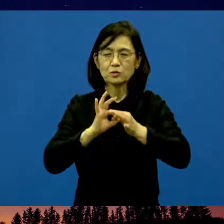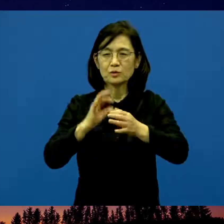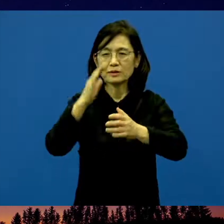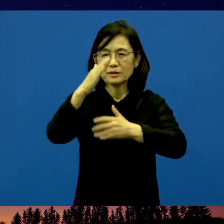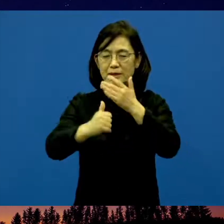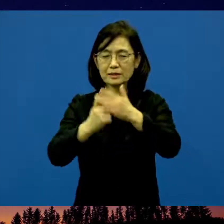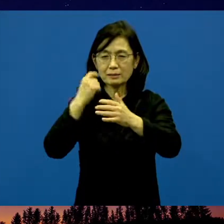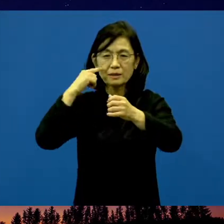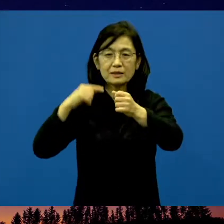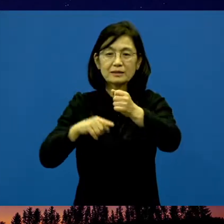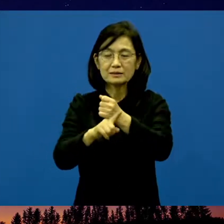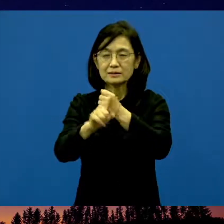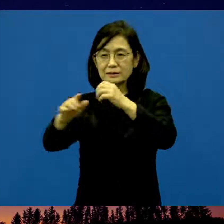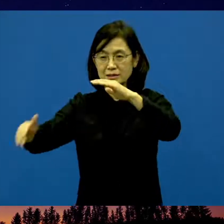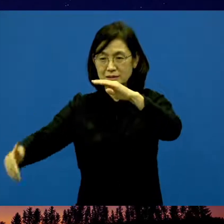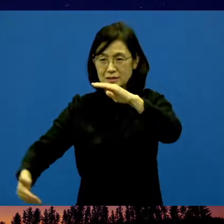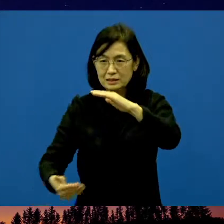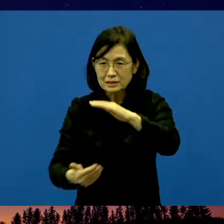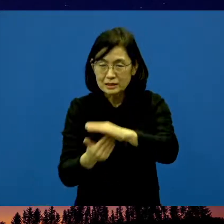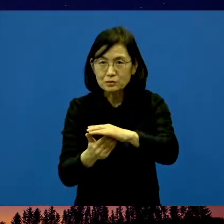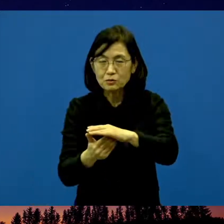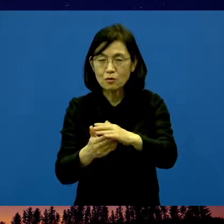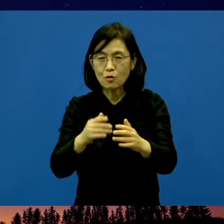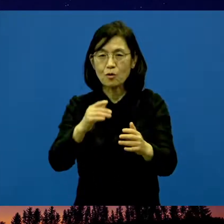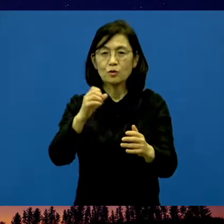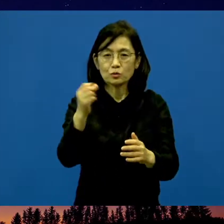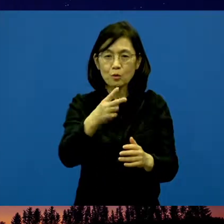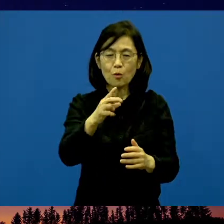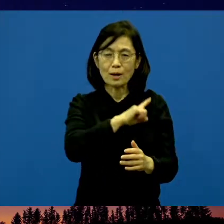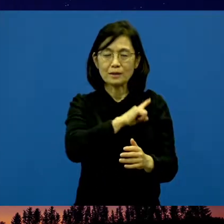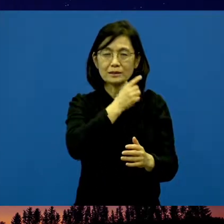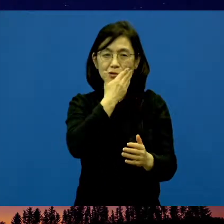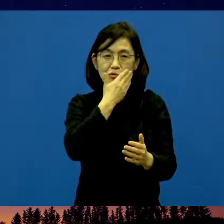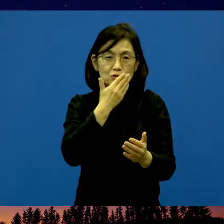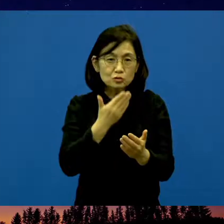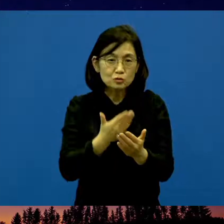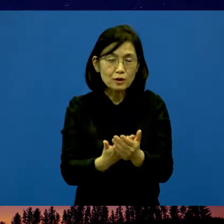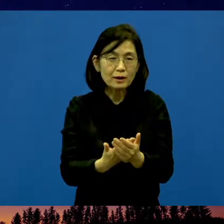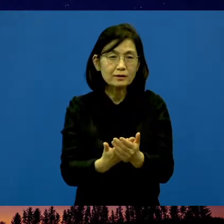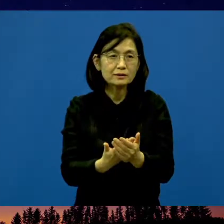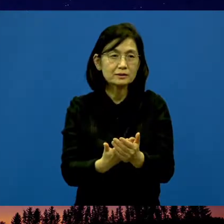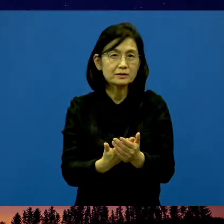뿐만 아니라, 그리고 그 가운데 가장 중요한 것은 우리의